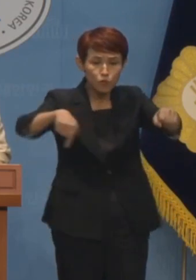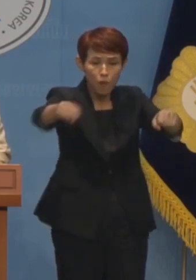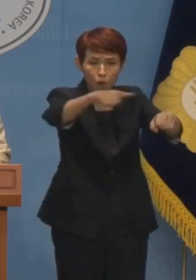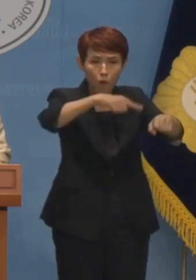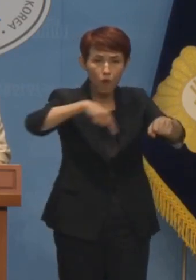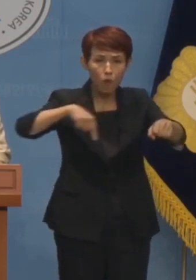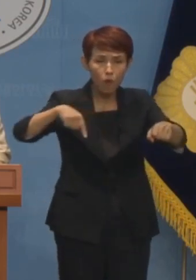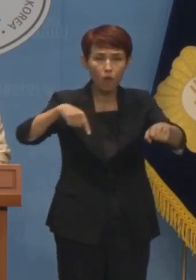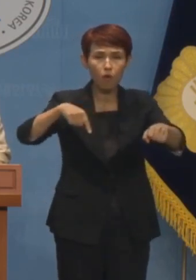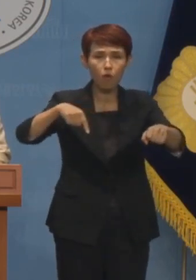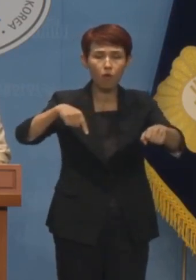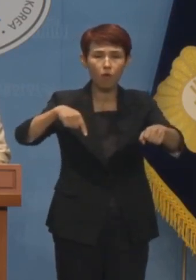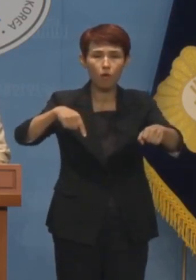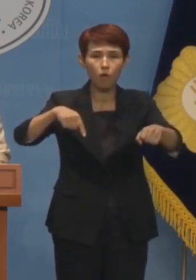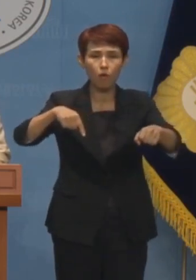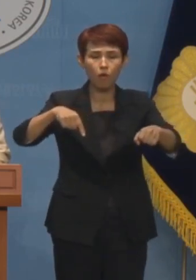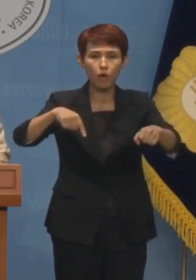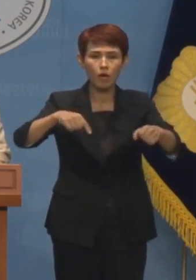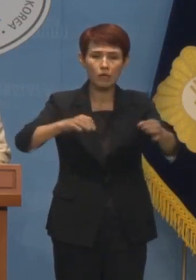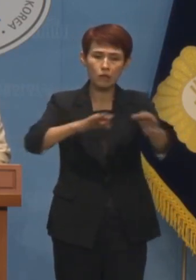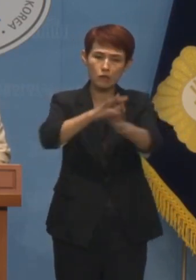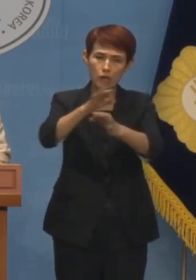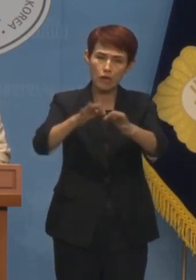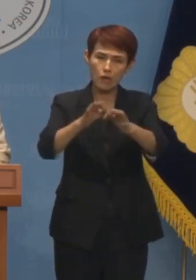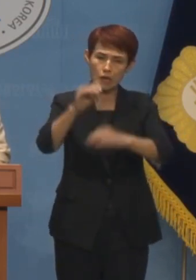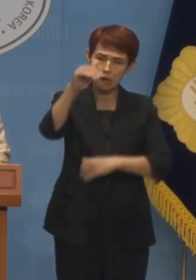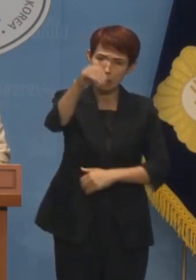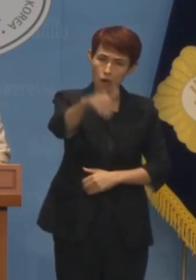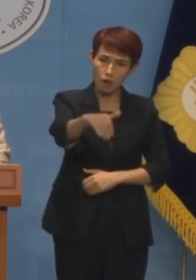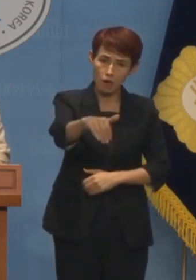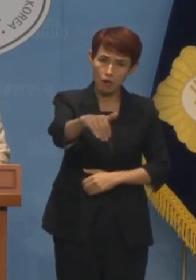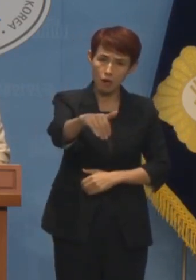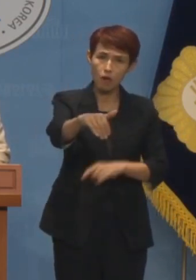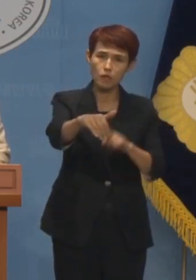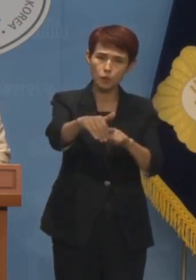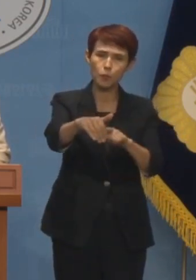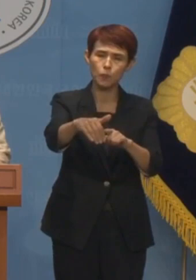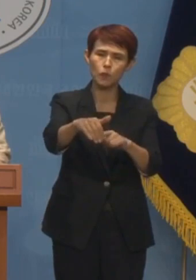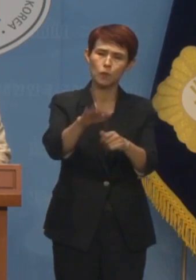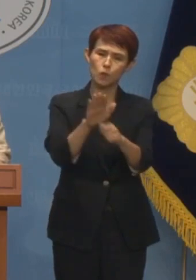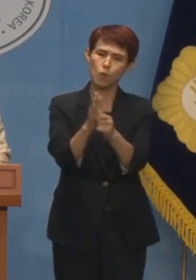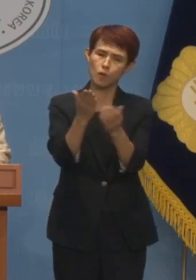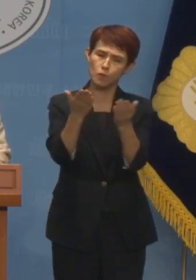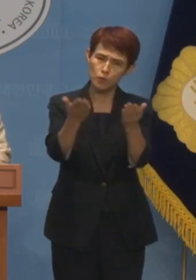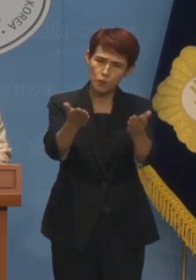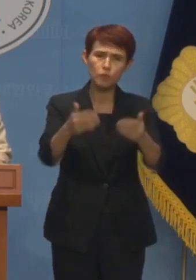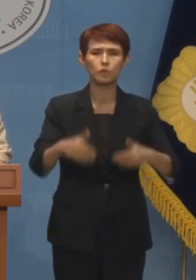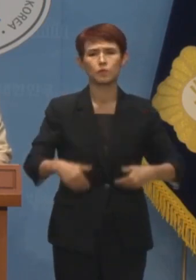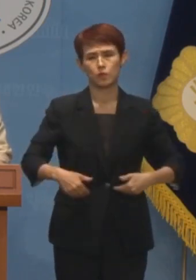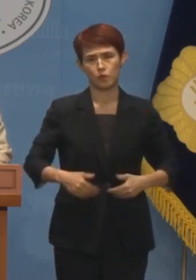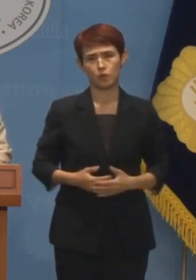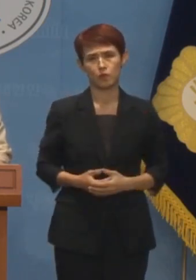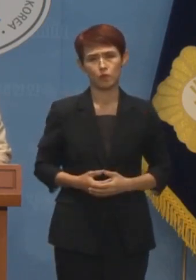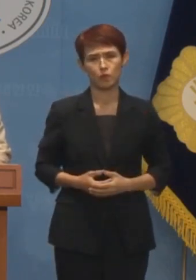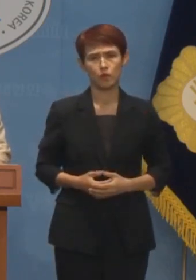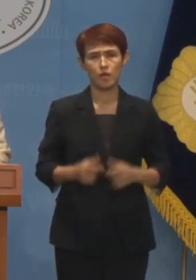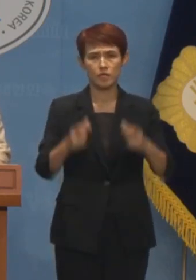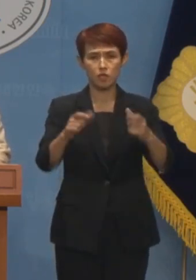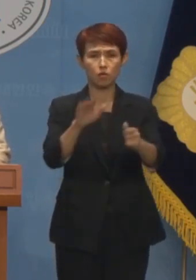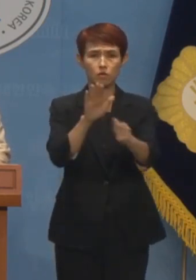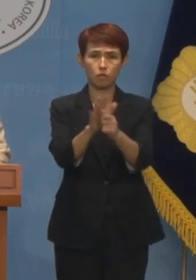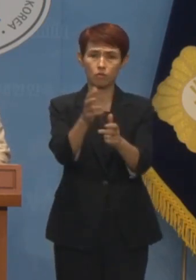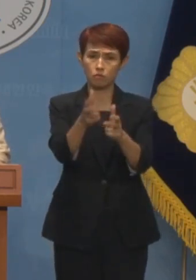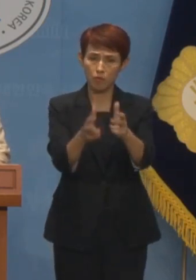유출, 지역 경제 약화 등의 불이익을 조금이나마 보완하기 위해서 지역 지원